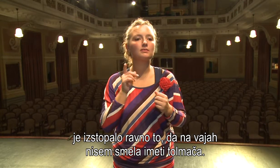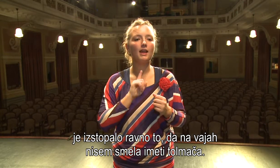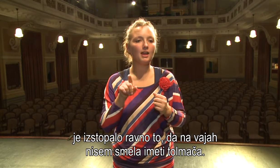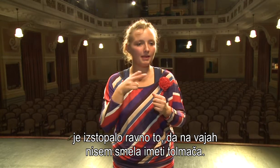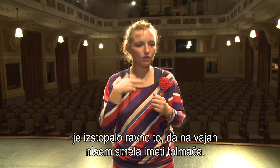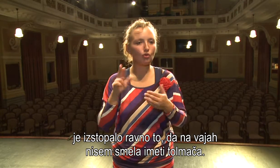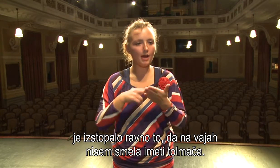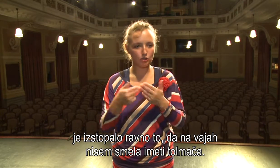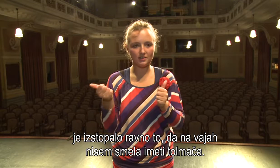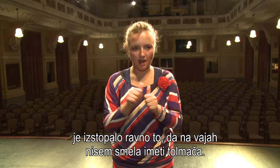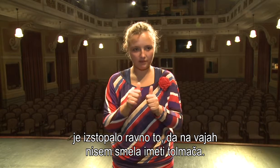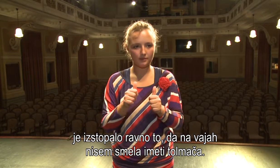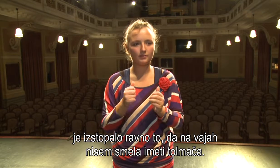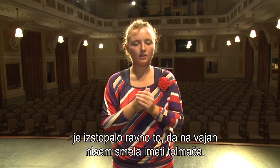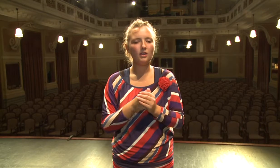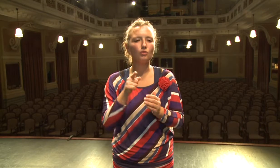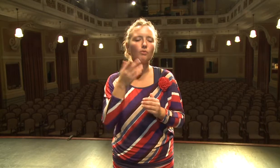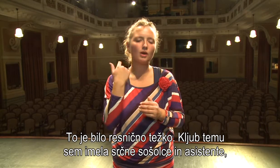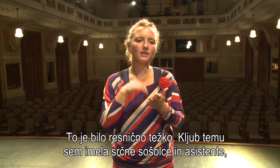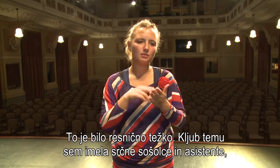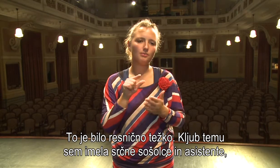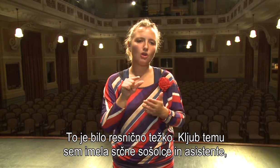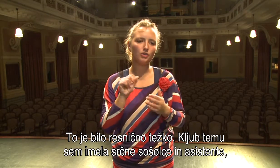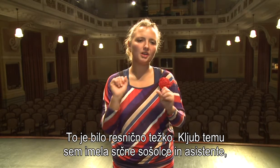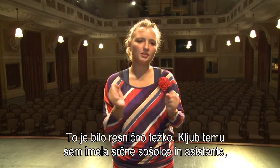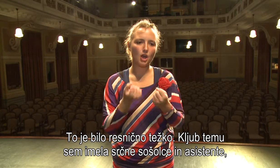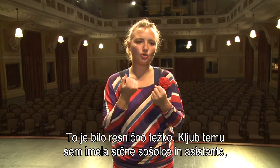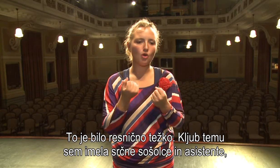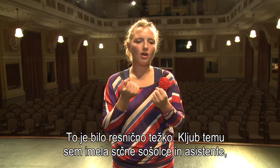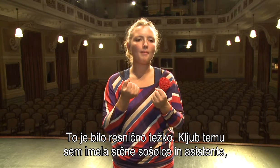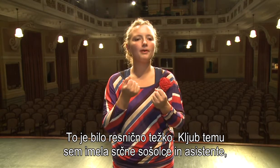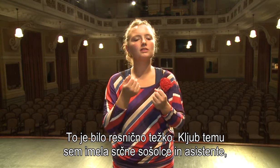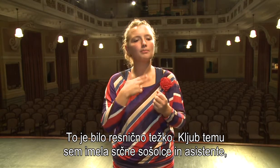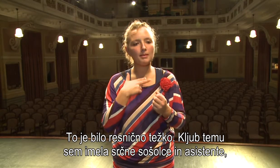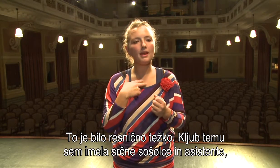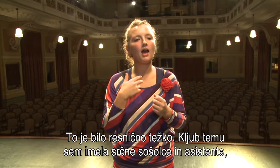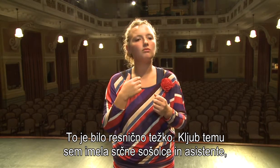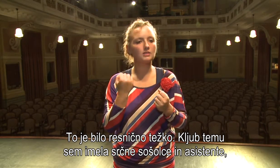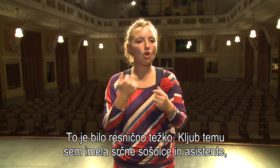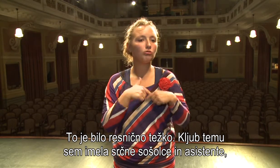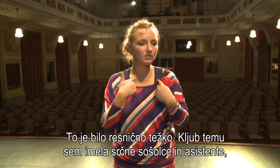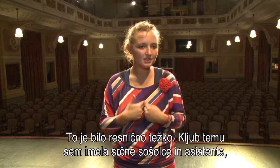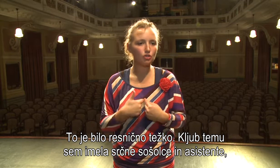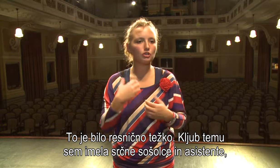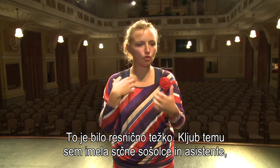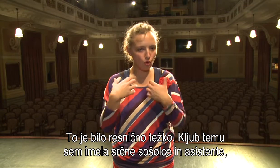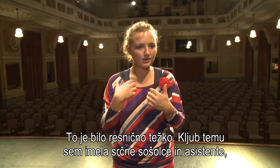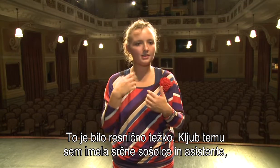smela imeti tolmača zraven. To je bilo res malo težko, ampak sem pa imela zelo srčne sošolce